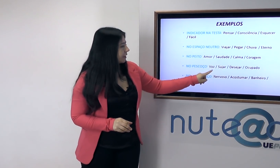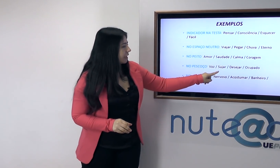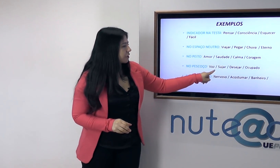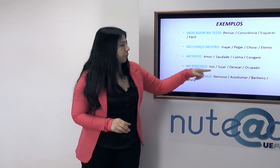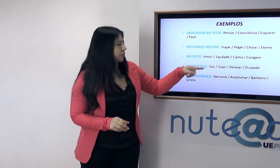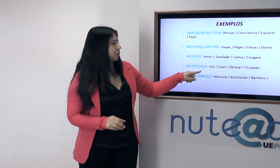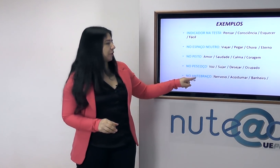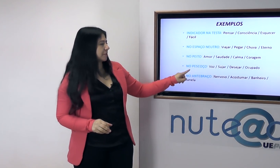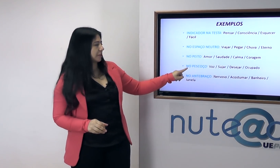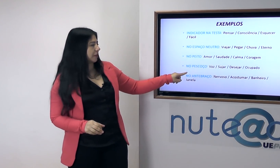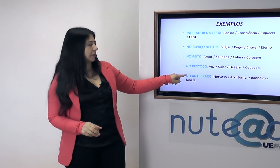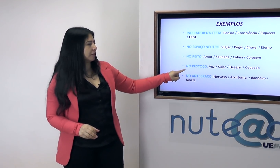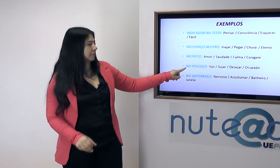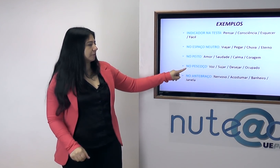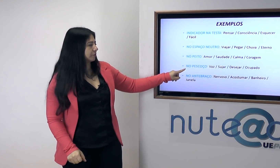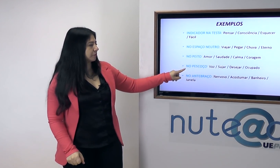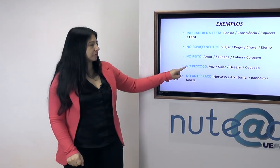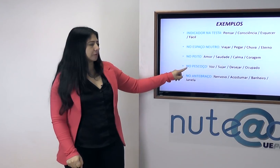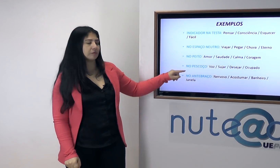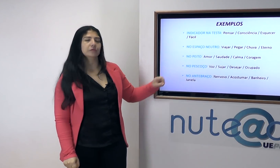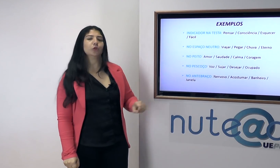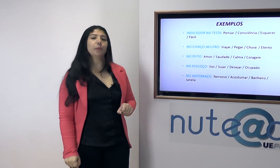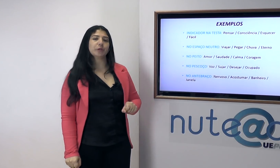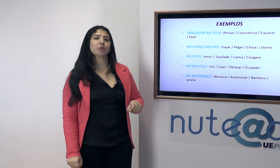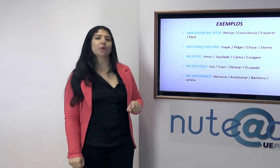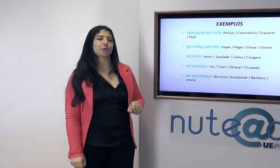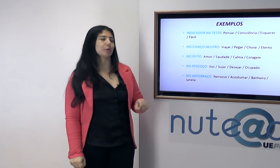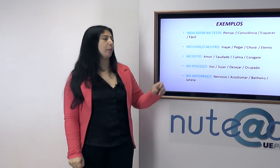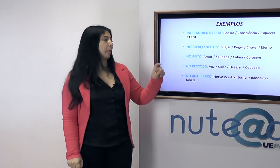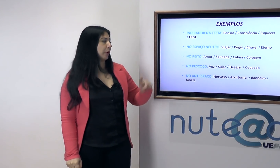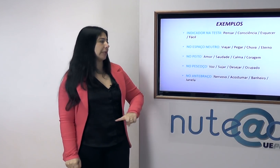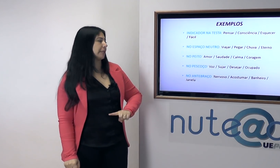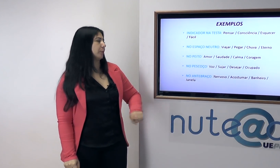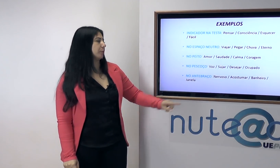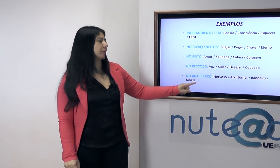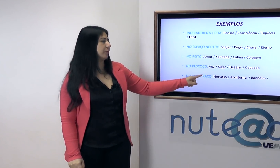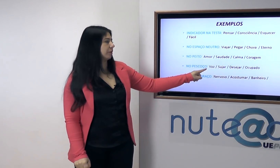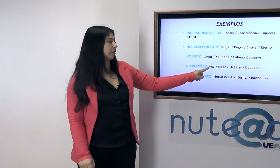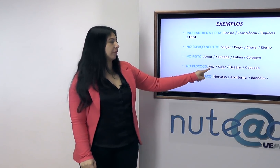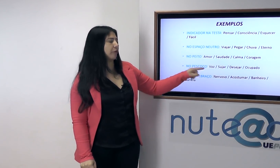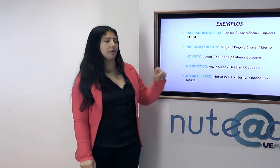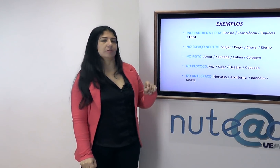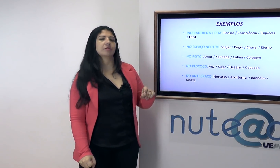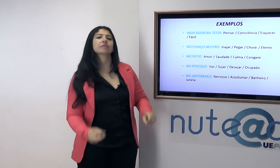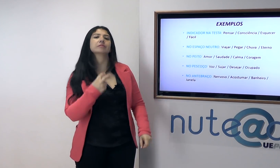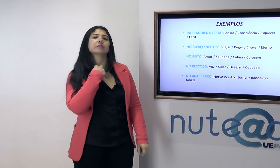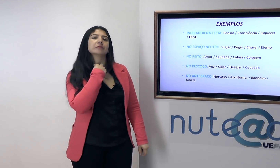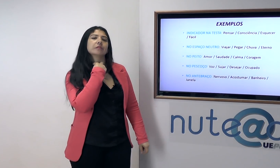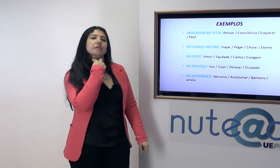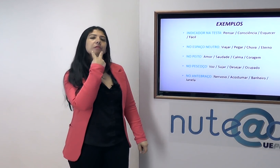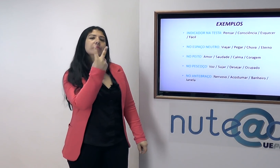Sinais que eu posso fazer no pescoço. Por exemplo, voz.